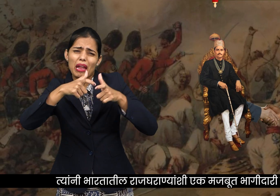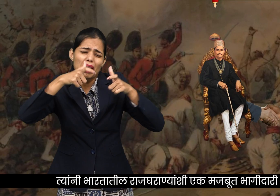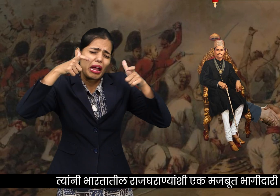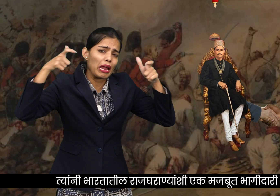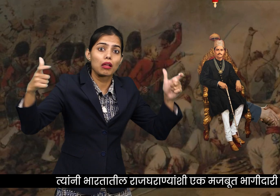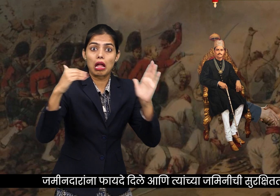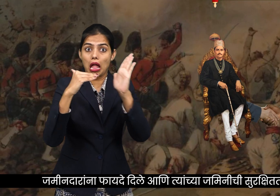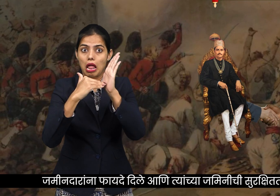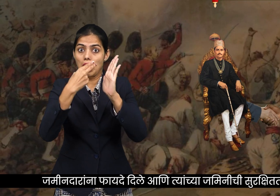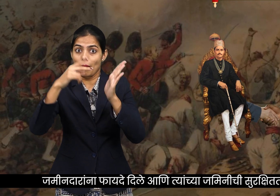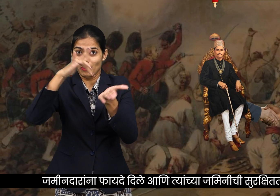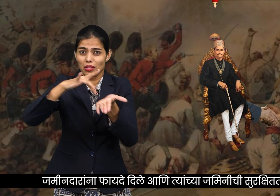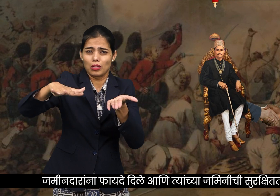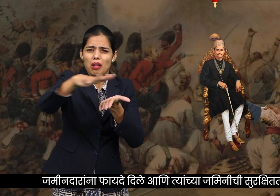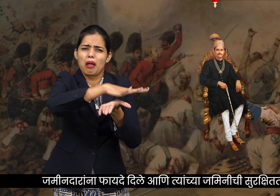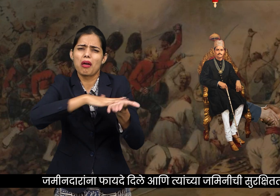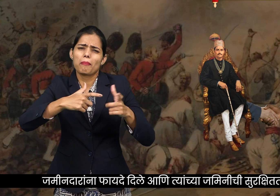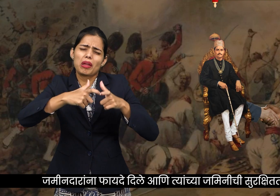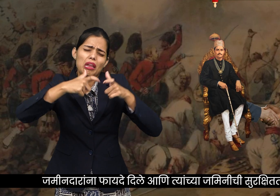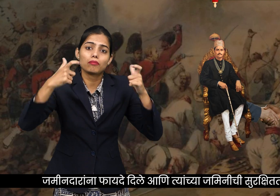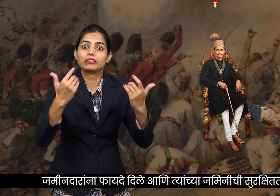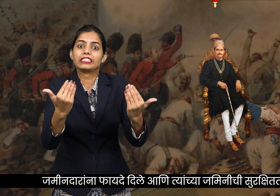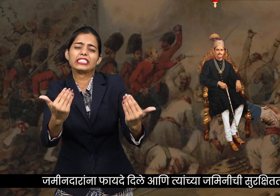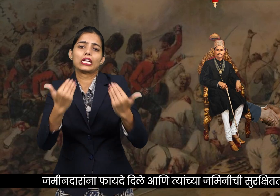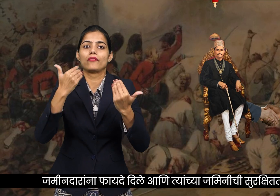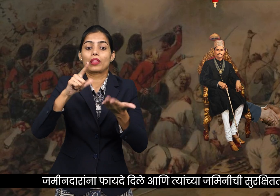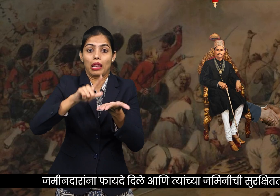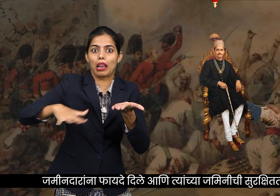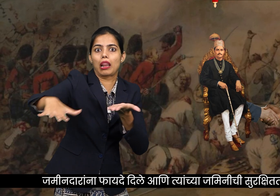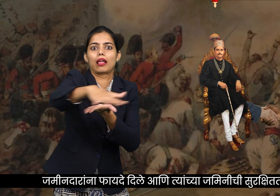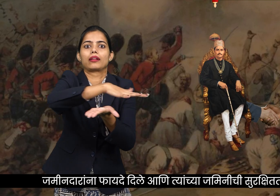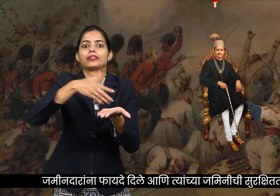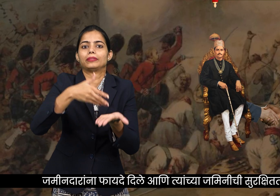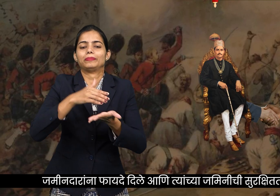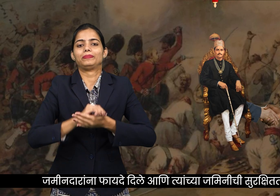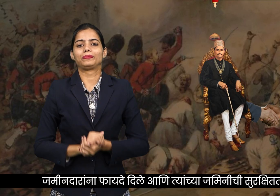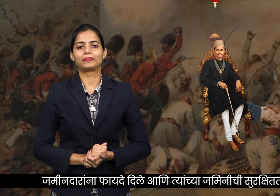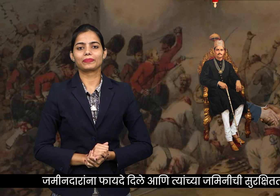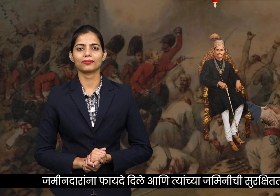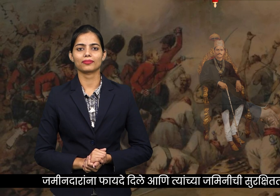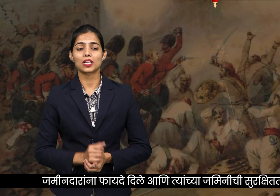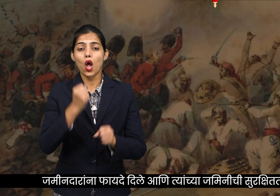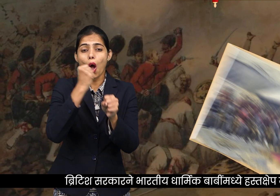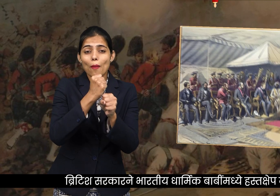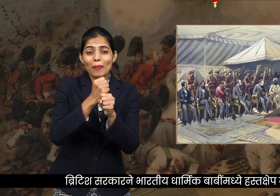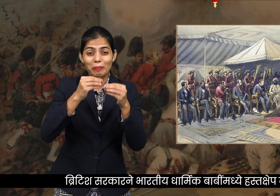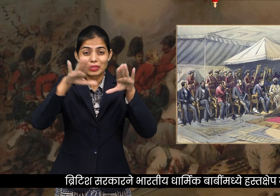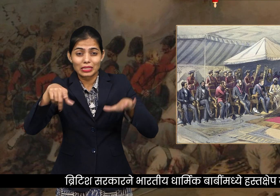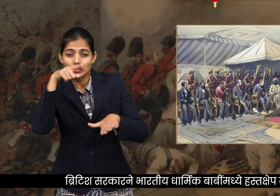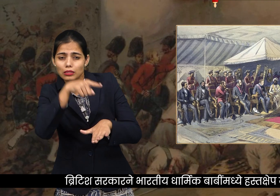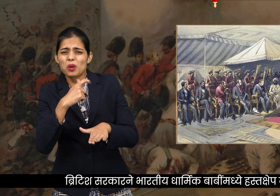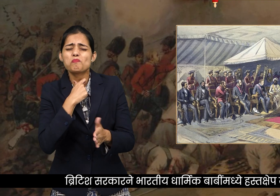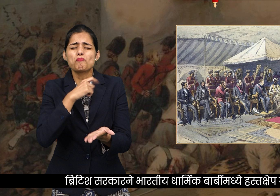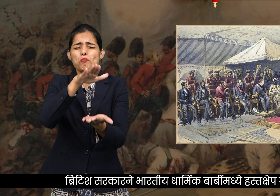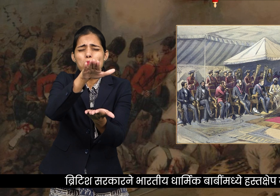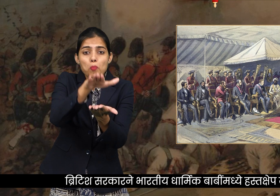भागीदारी निर्माण केली, जमीनदारांना फायदे दिले आणि त्यांच्या जमिनीची सुरक्षितता सुनिश्चित केली. ब्रिटिश